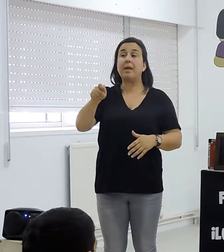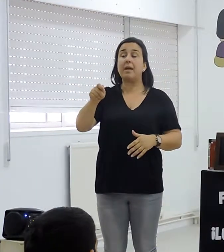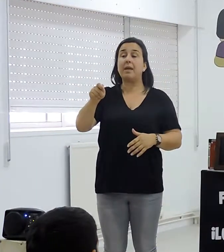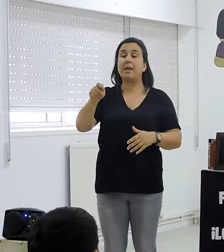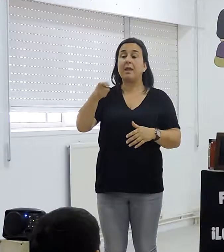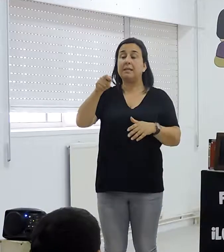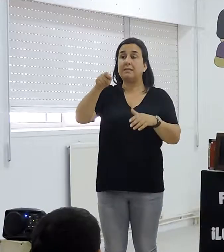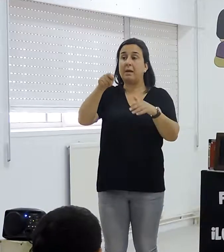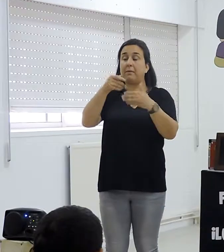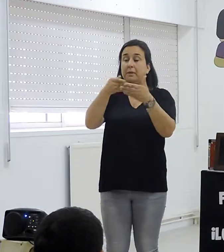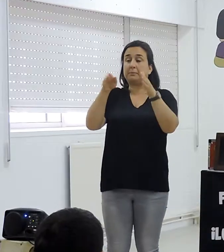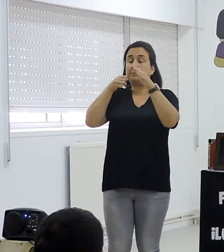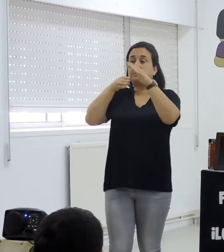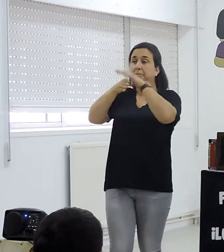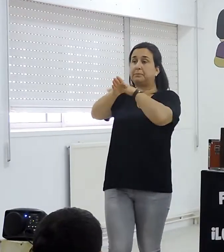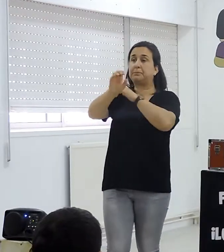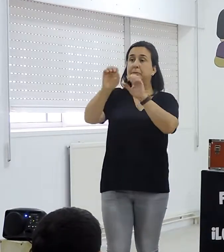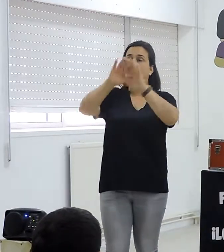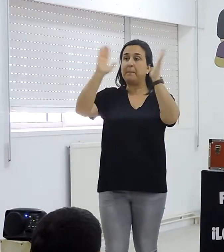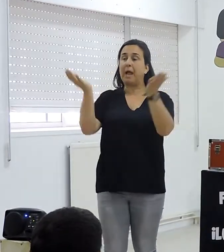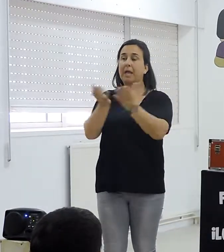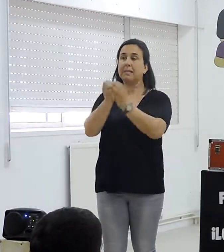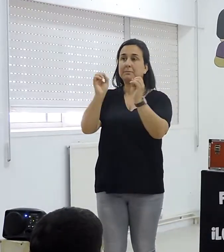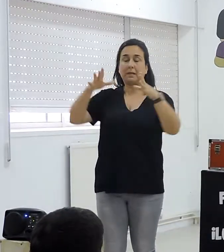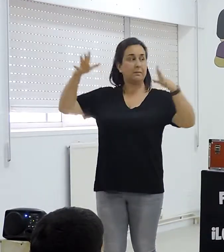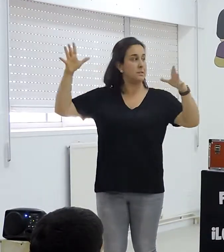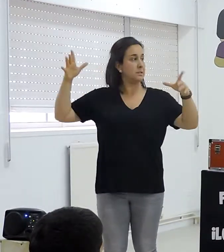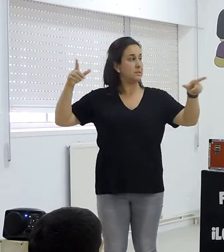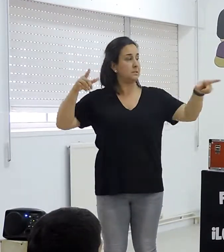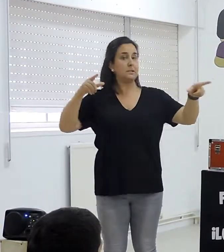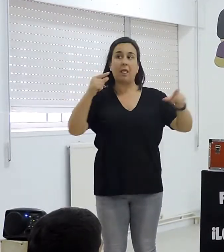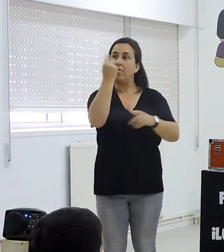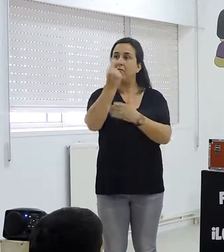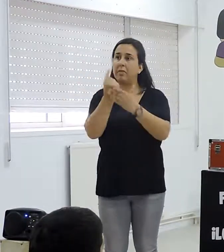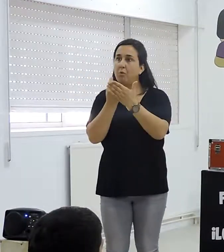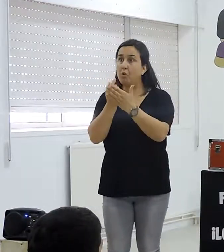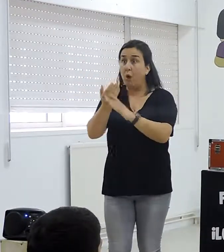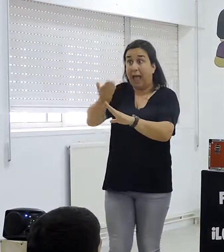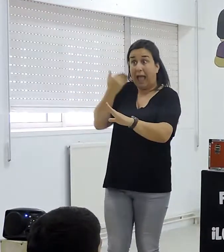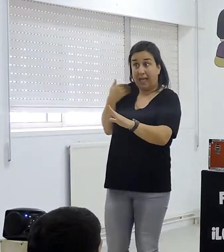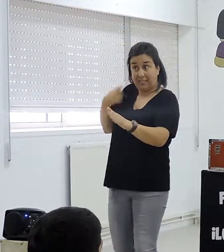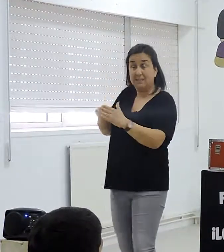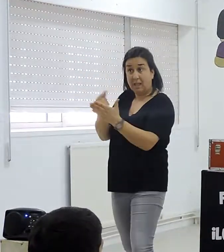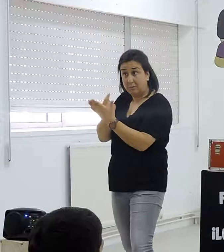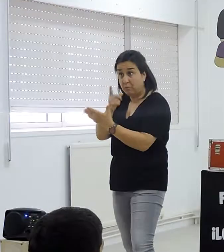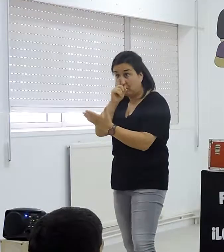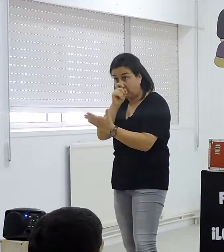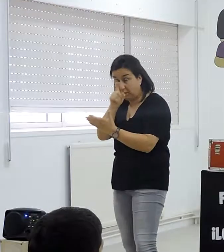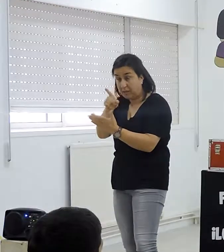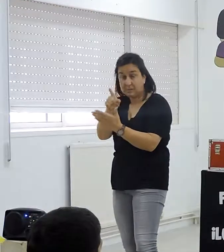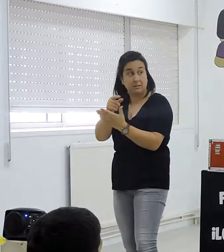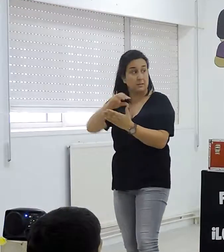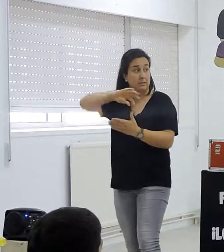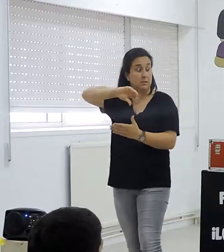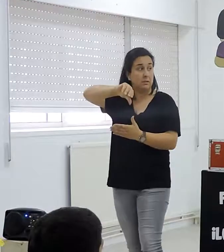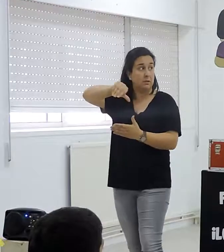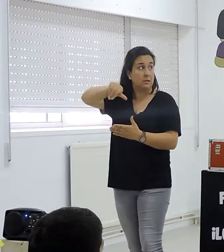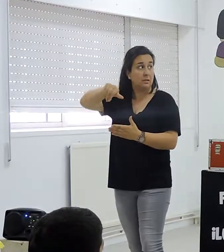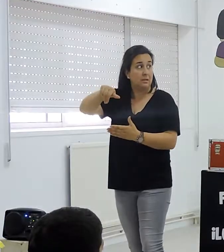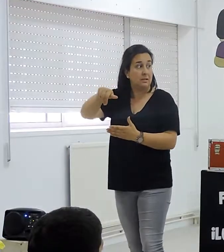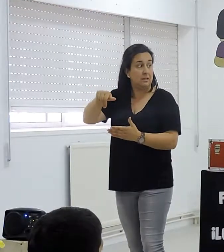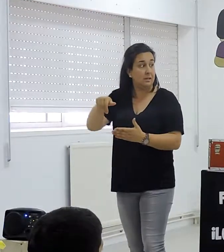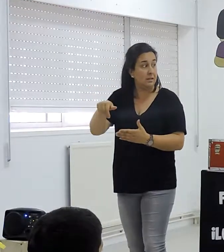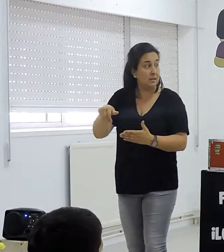al país de las maravillas, porque desde luego aquí había un dibujo desde el principio al otro lado, hecho con simple tiza, y es precisamente el dibujo.